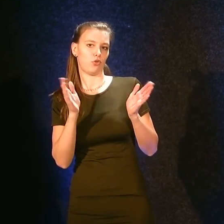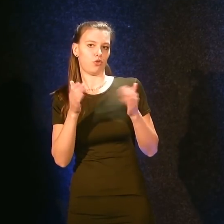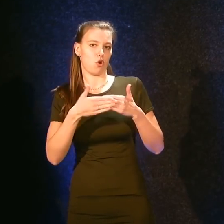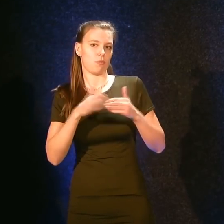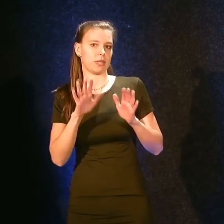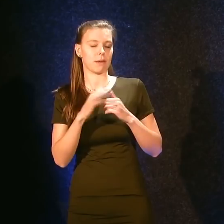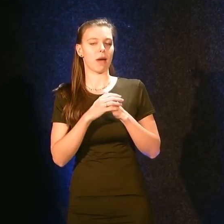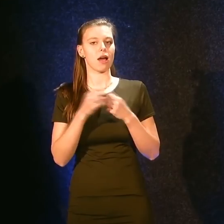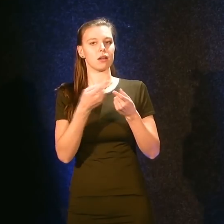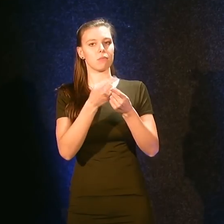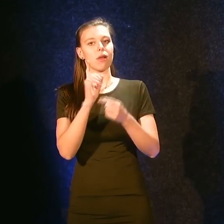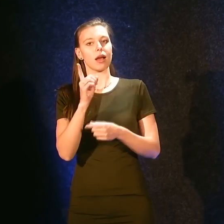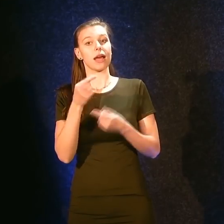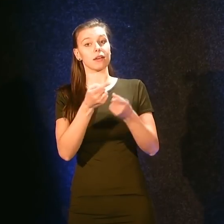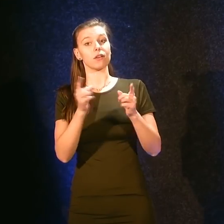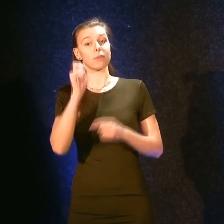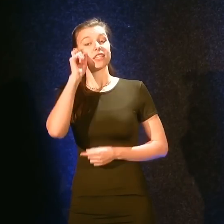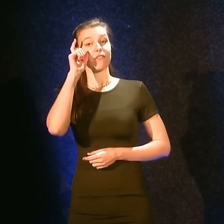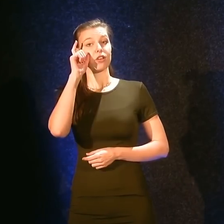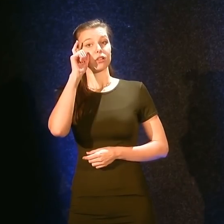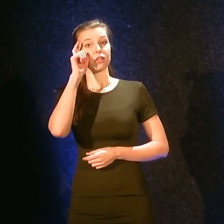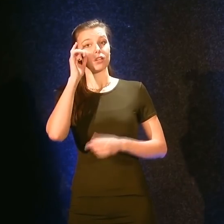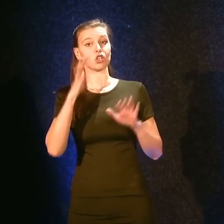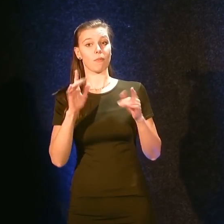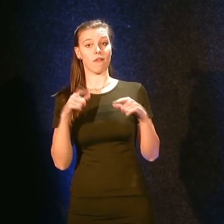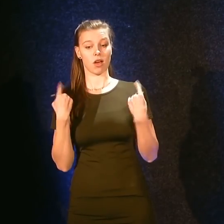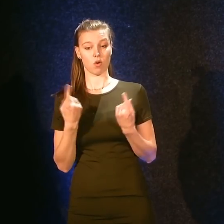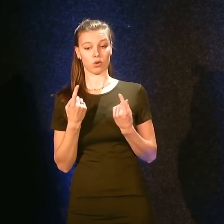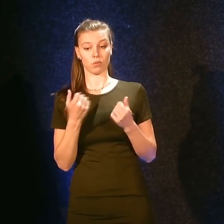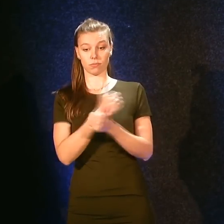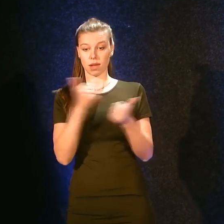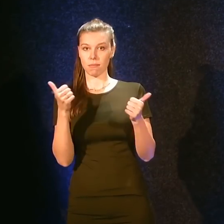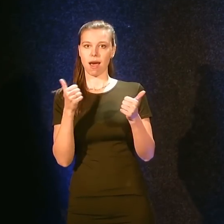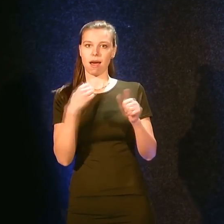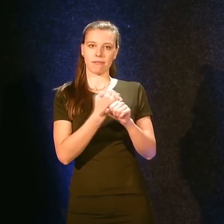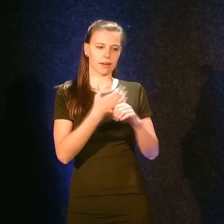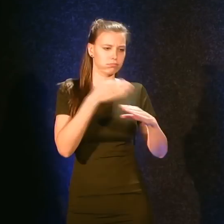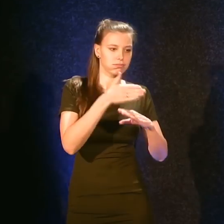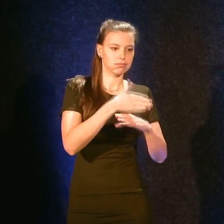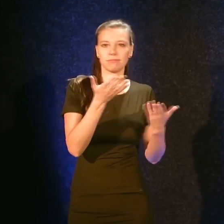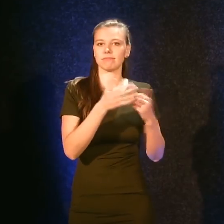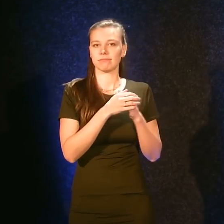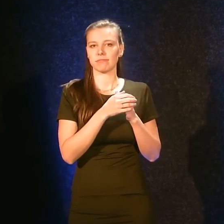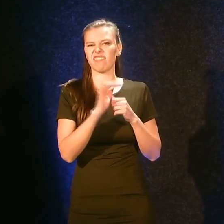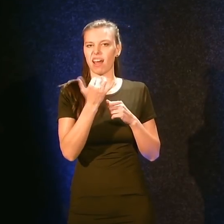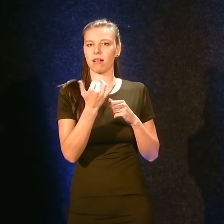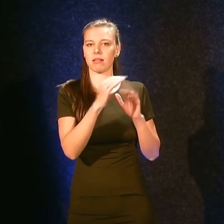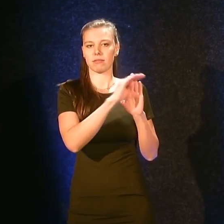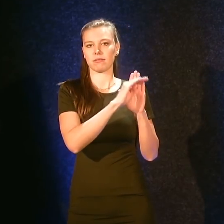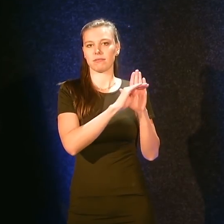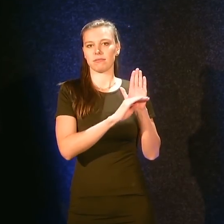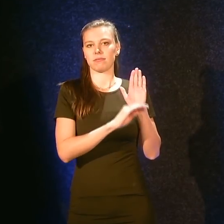mij vandaag de dag. Sommigen van ons, het gaat prima. Je mag je werk blijven doen. Natuurlijk, er zijn restricties. Maar het